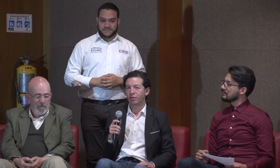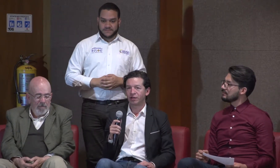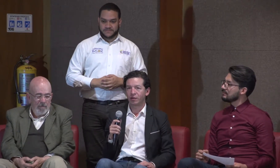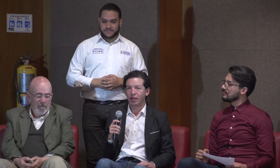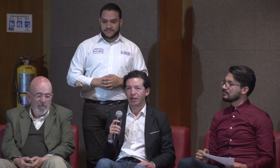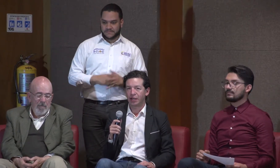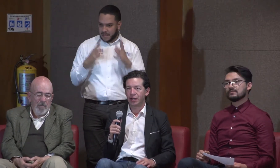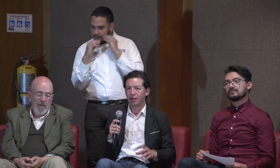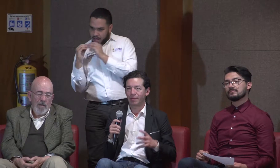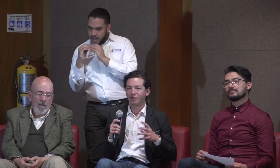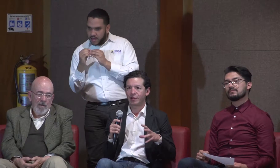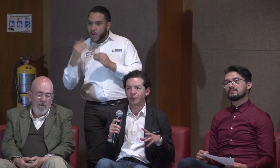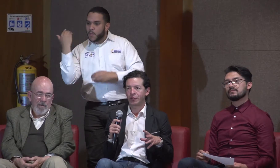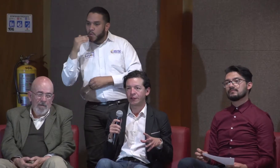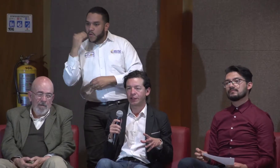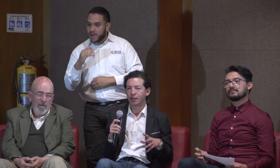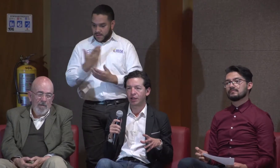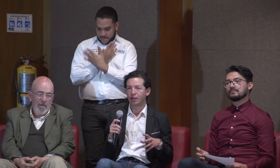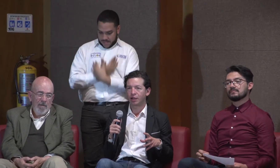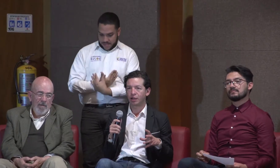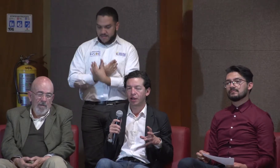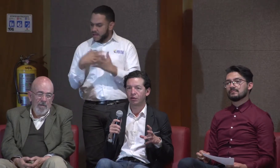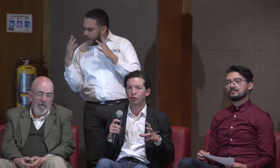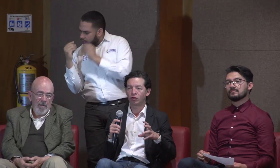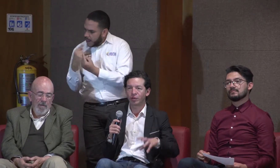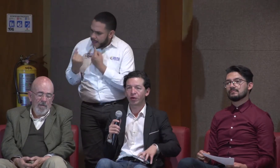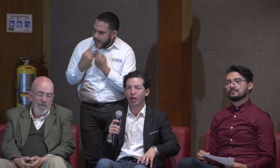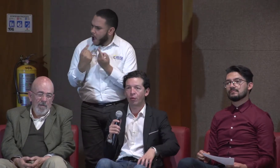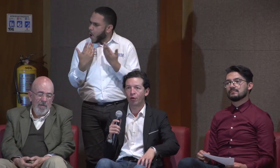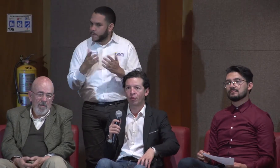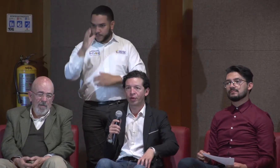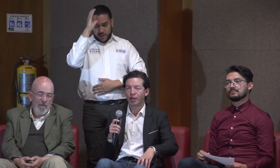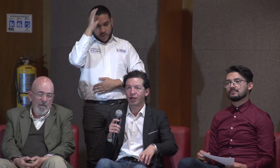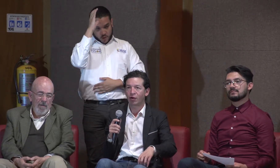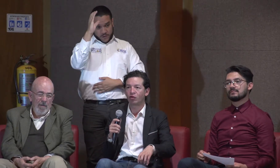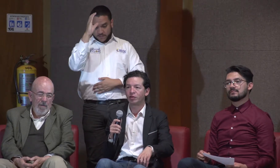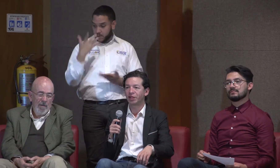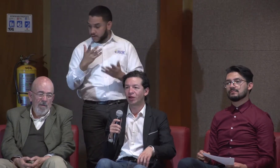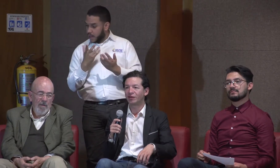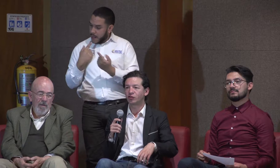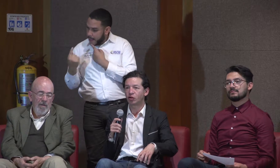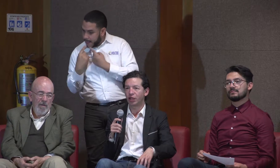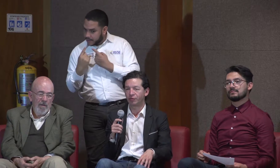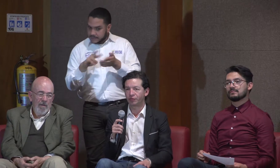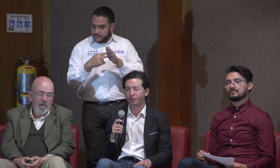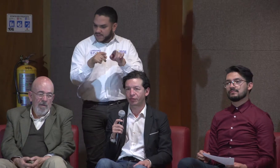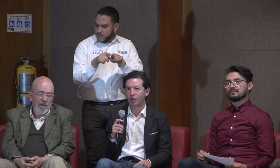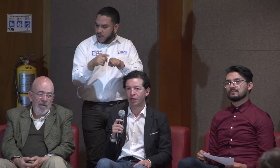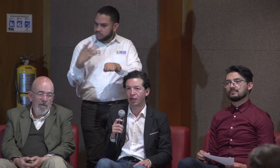hablando con María Isabel, pensamos en un concepto que era como reconocimiento de la